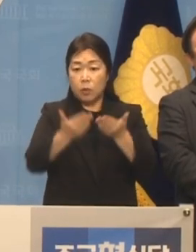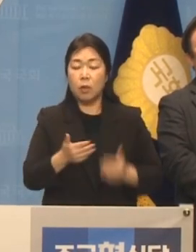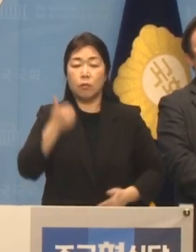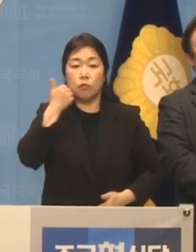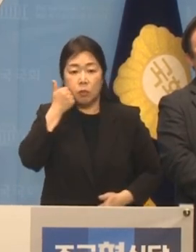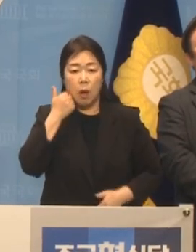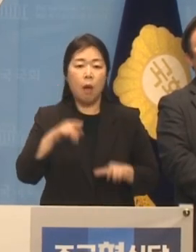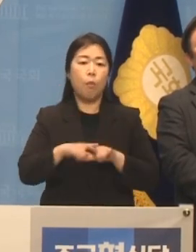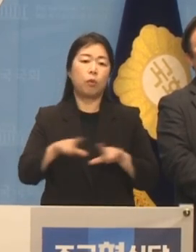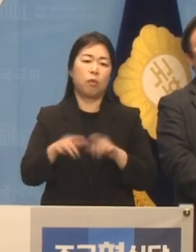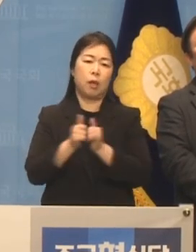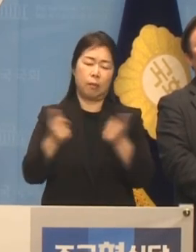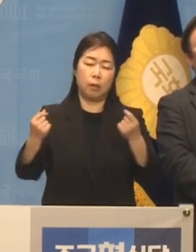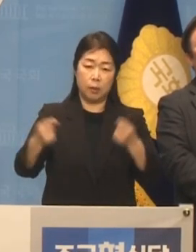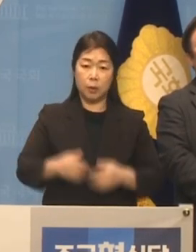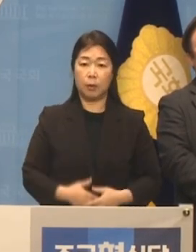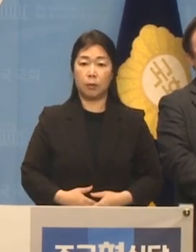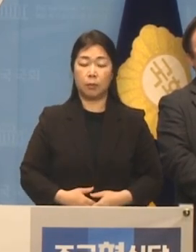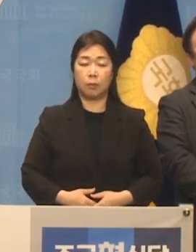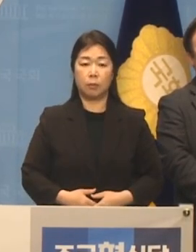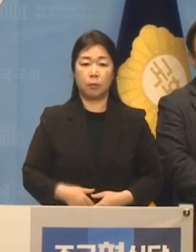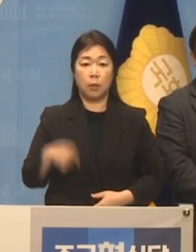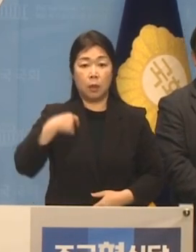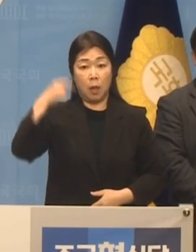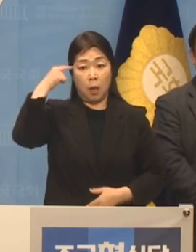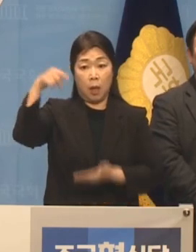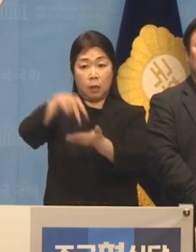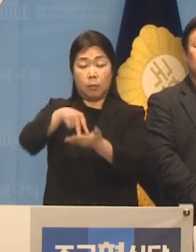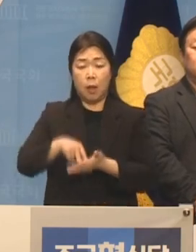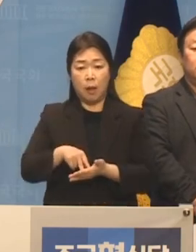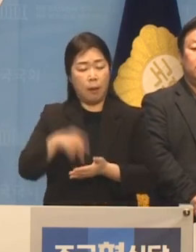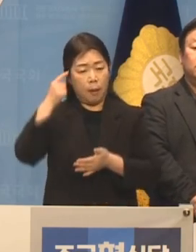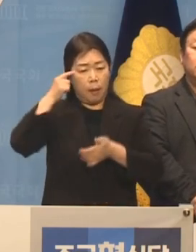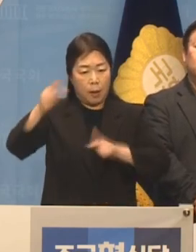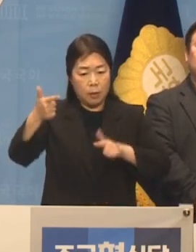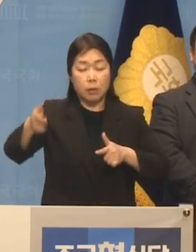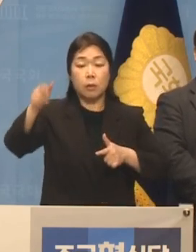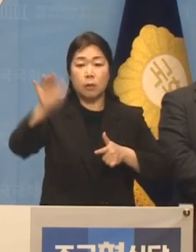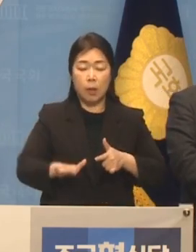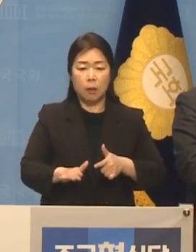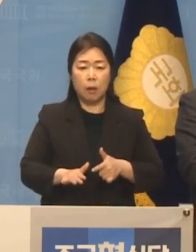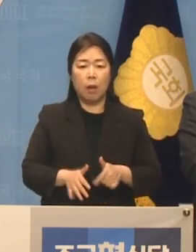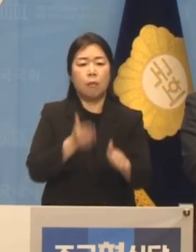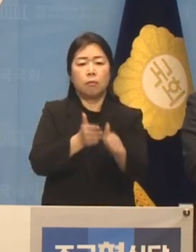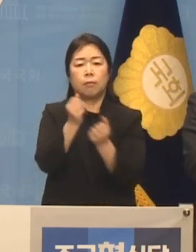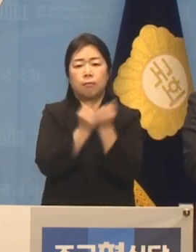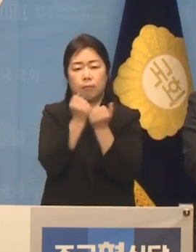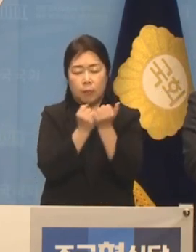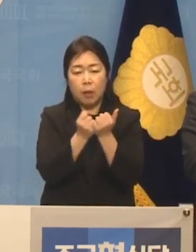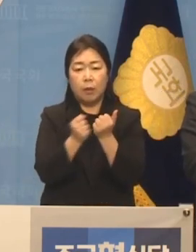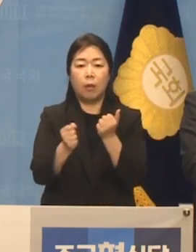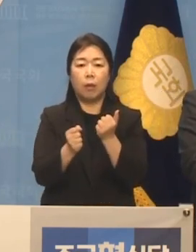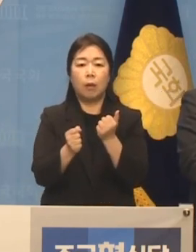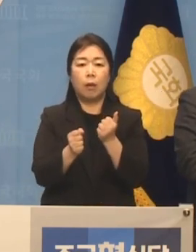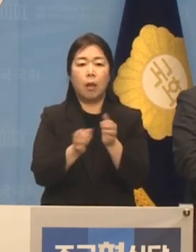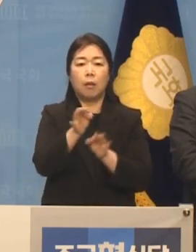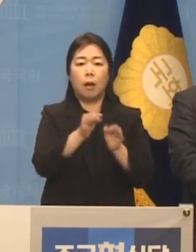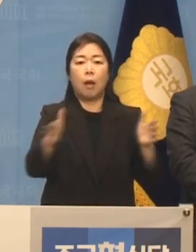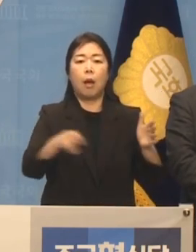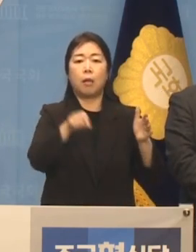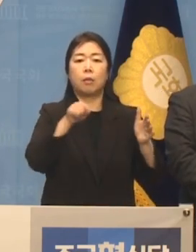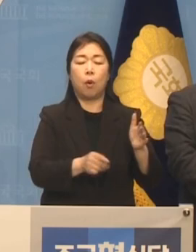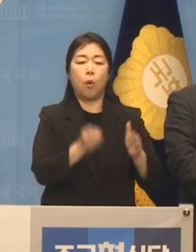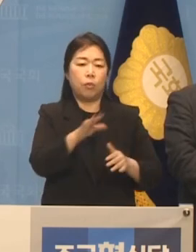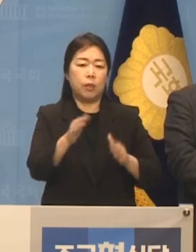저와 사회의식이 정반대인 사람과도 만나 아파트의 적폐청산을 추진하기도 했고 아파트 상간의 호프집 사장,